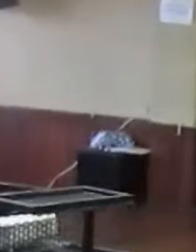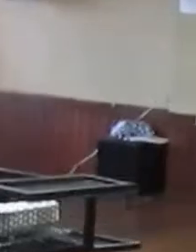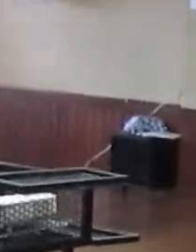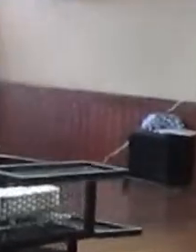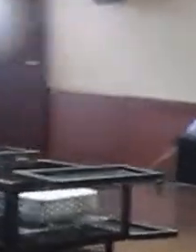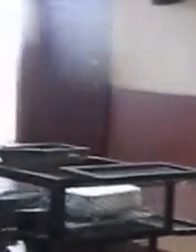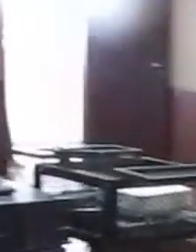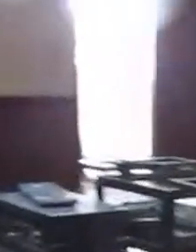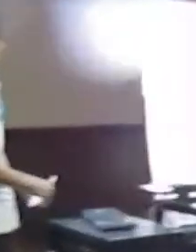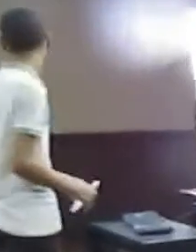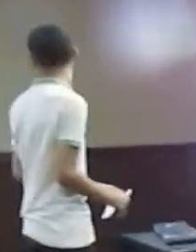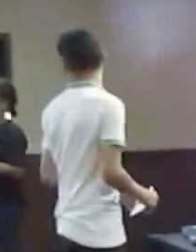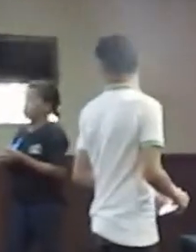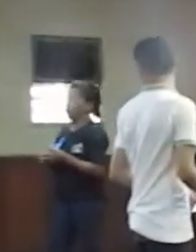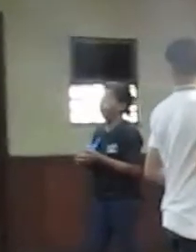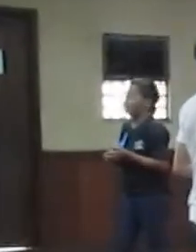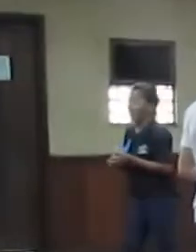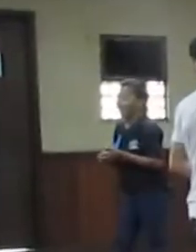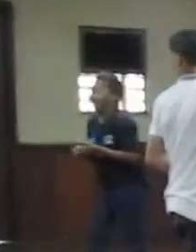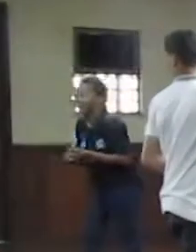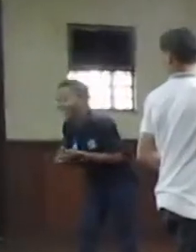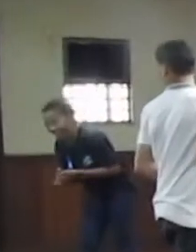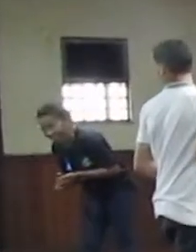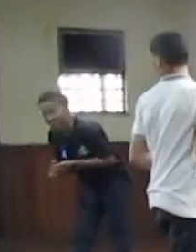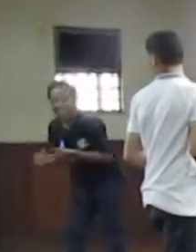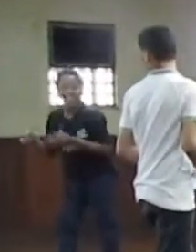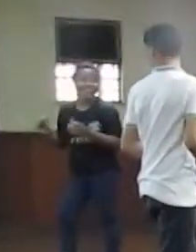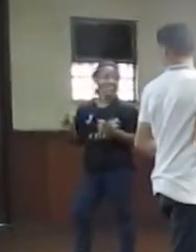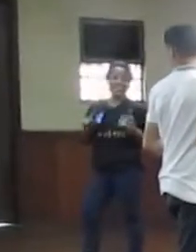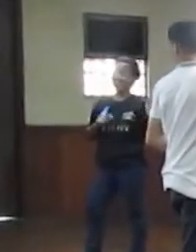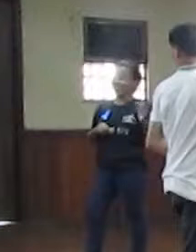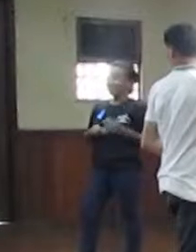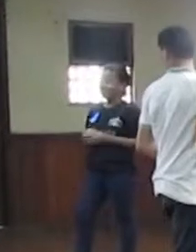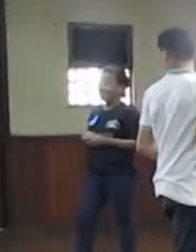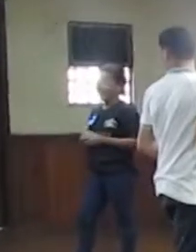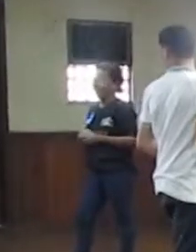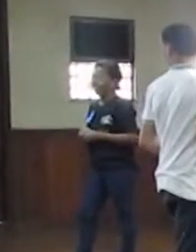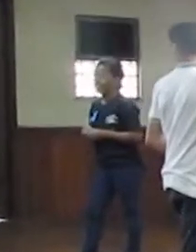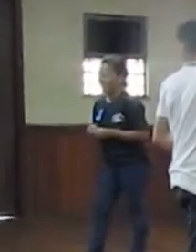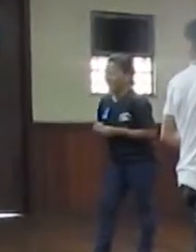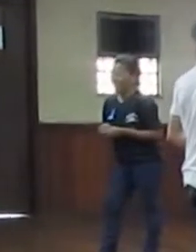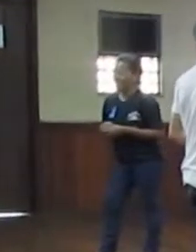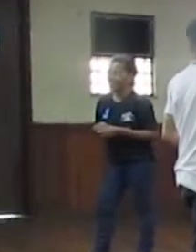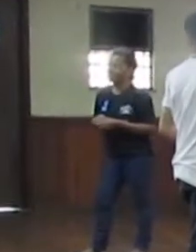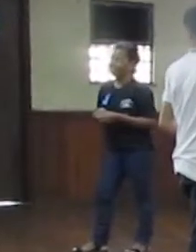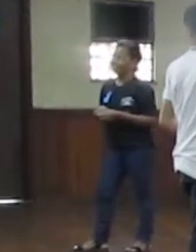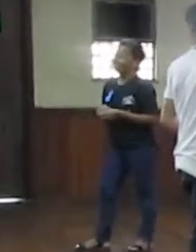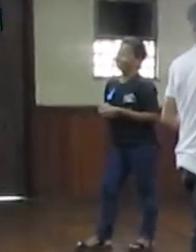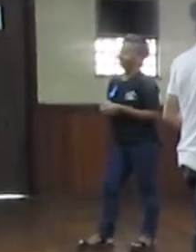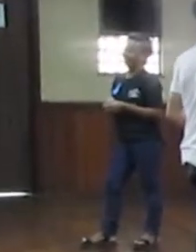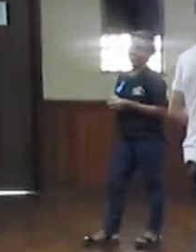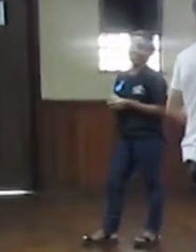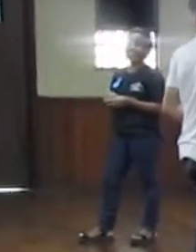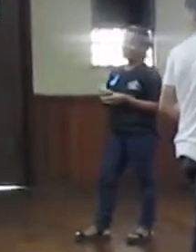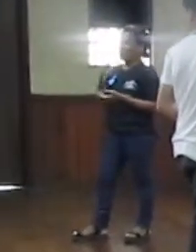com estudo bíblico totalmente gratuito. É perfeito para a comunidade surda e para aqueles que estão aprendendo a